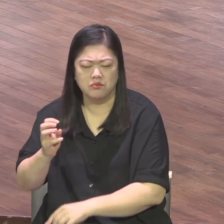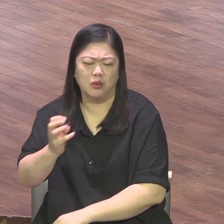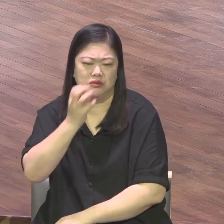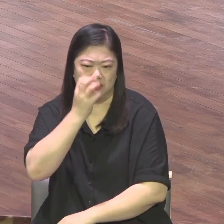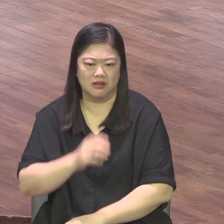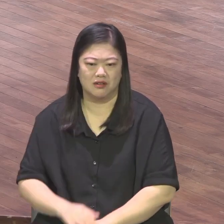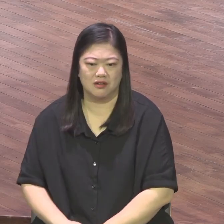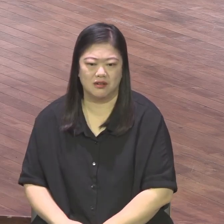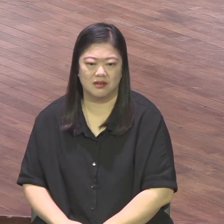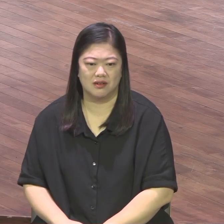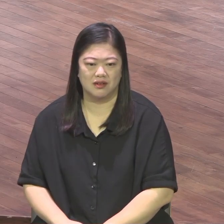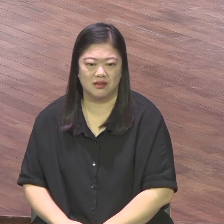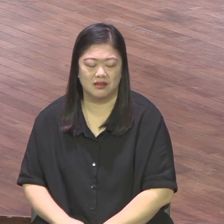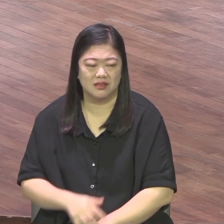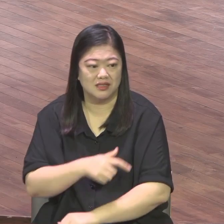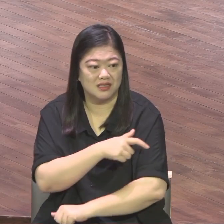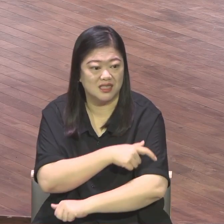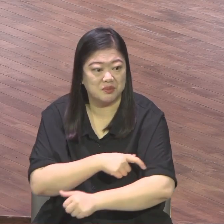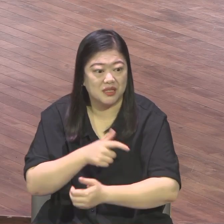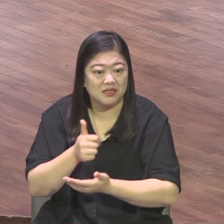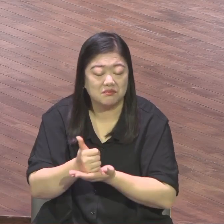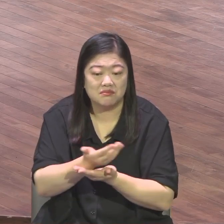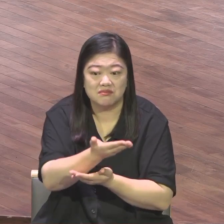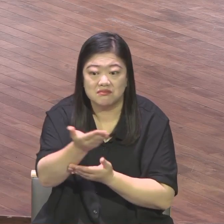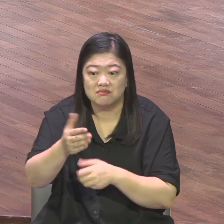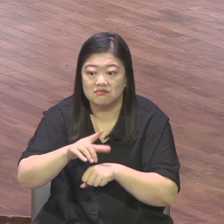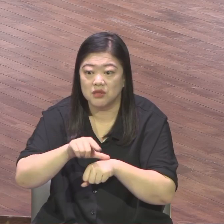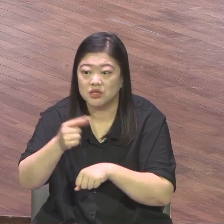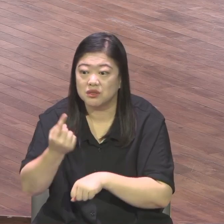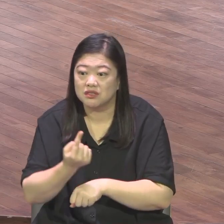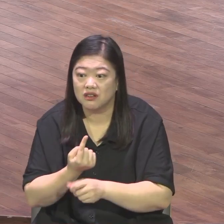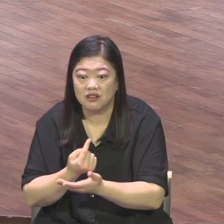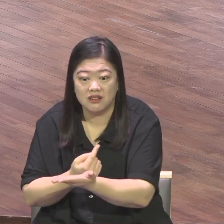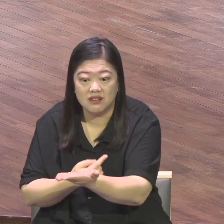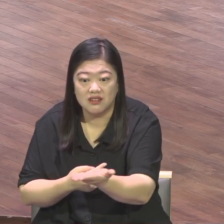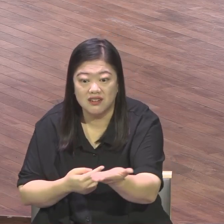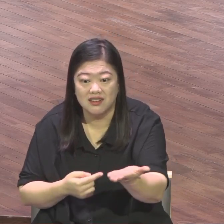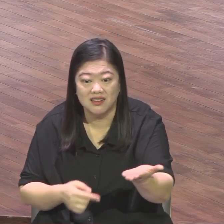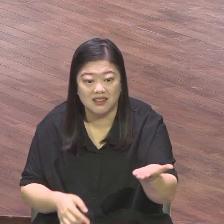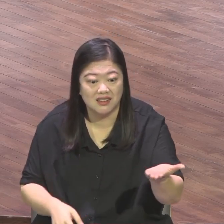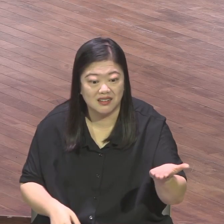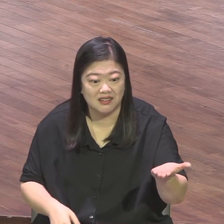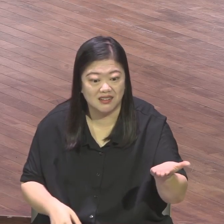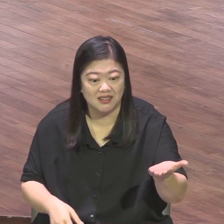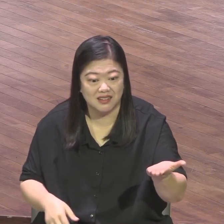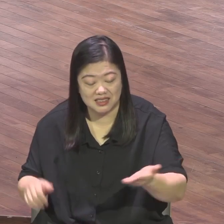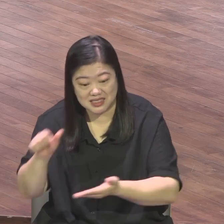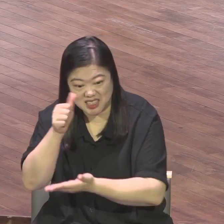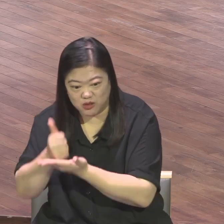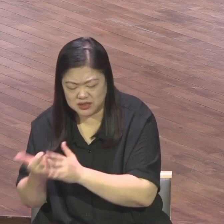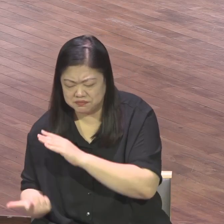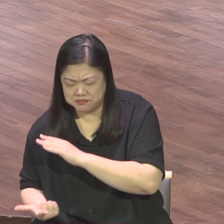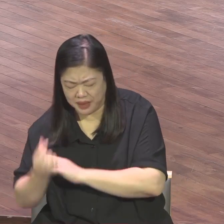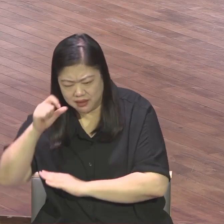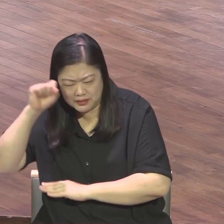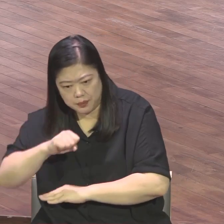일본 평신도하고 다르지요. 일찍 와서 기도하면서 하나님 앞에 차원이 다르지요.